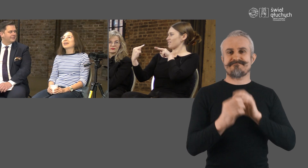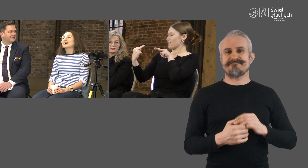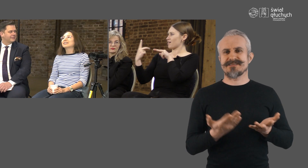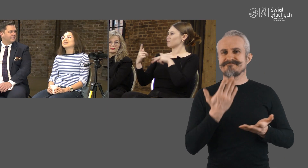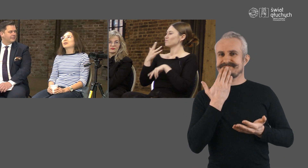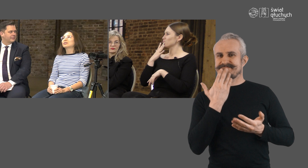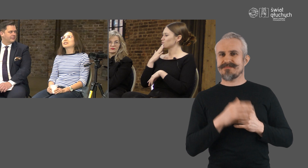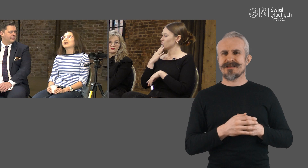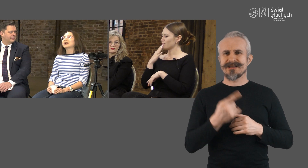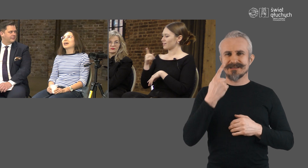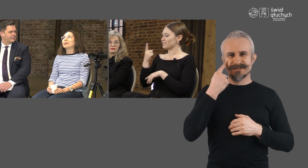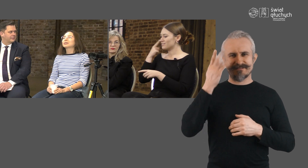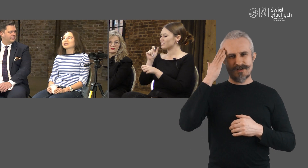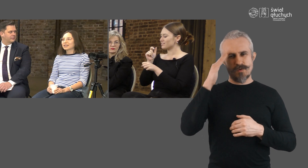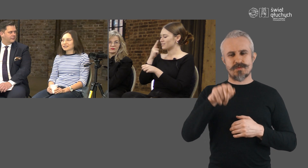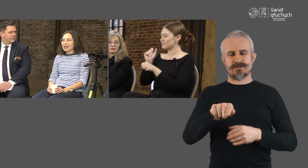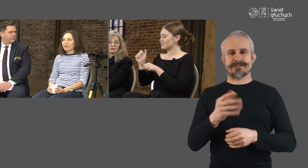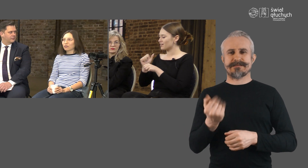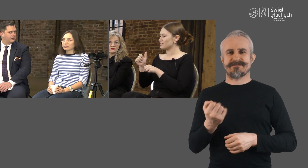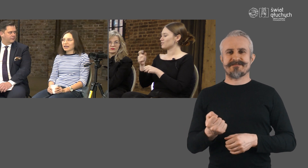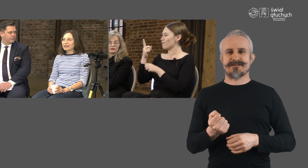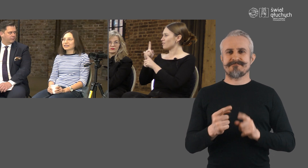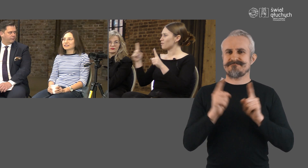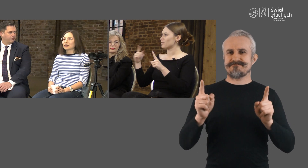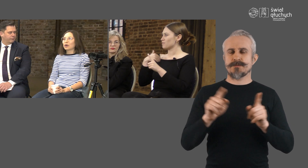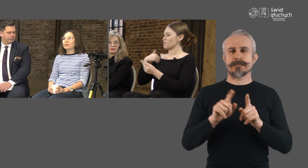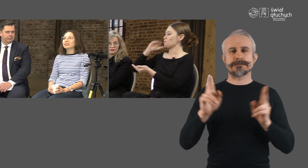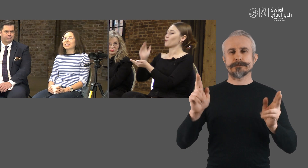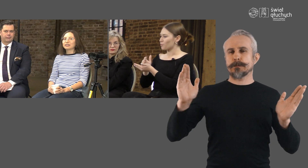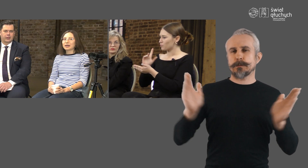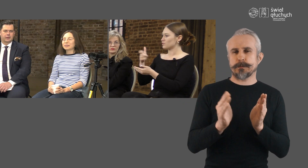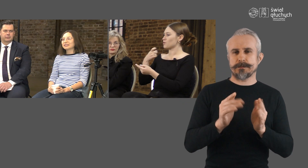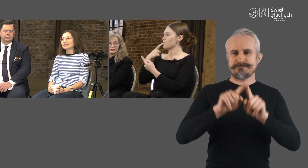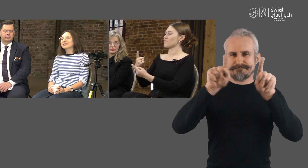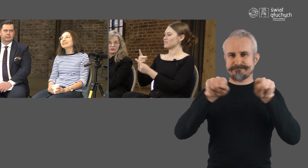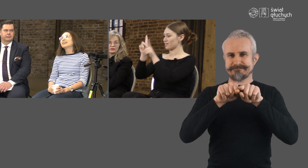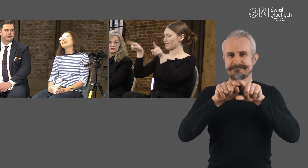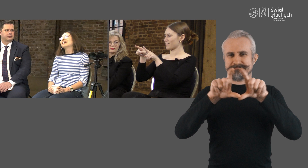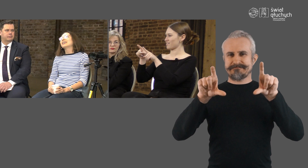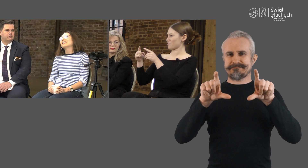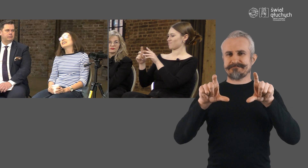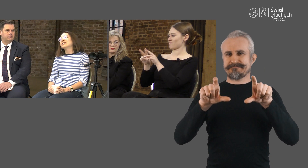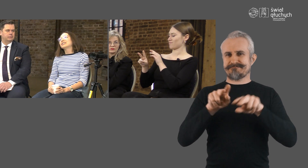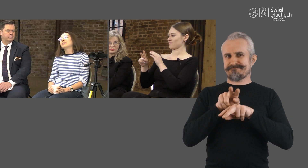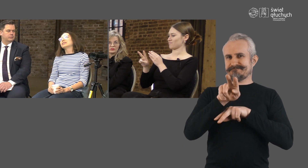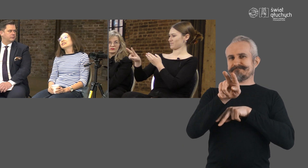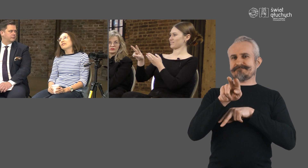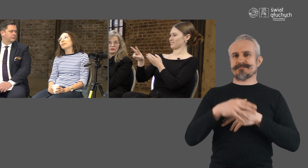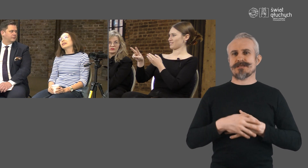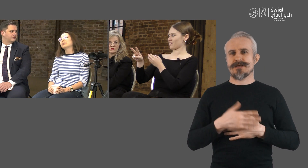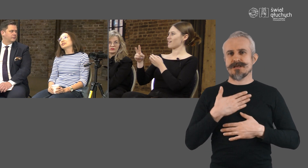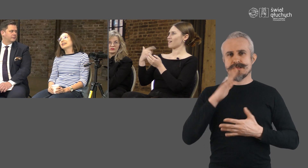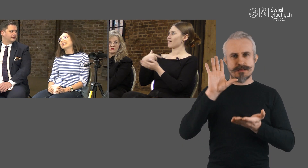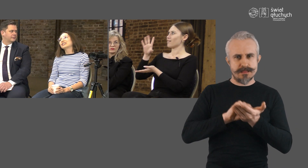często nauczyciel wtedy albo skreślali wątek, co powiedzieli do tablicy i wtedy wiedziałam,